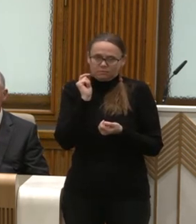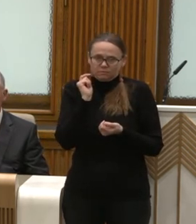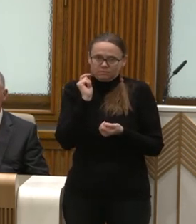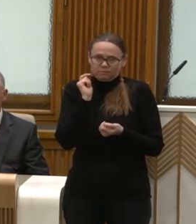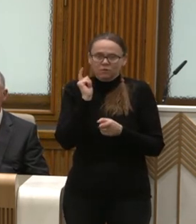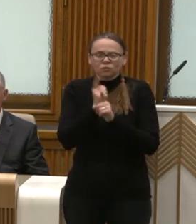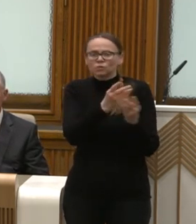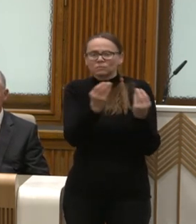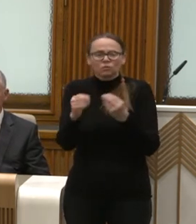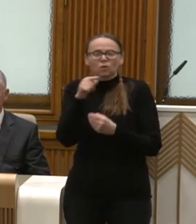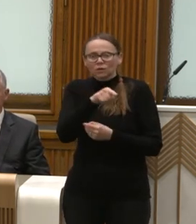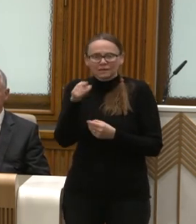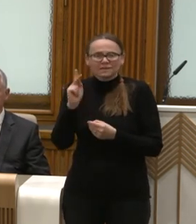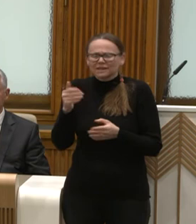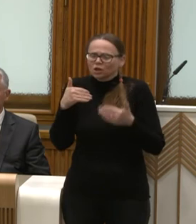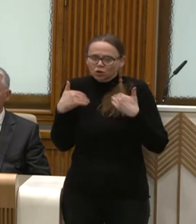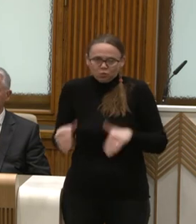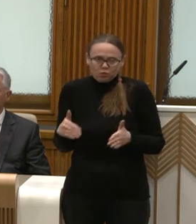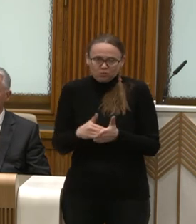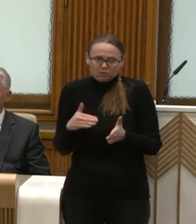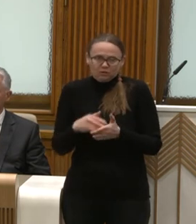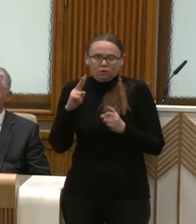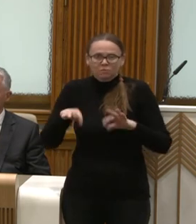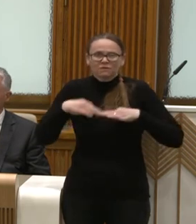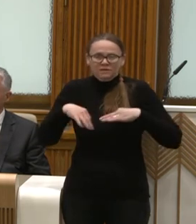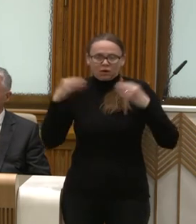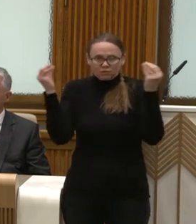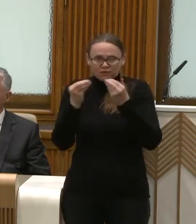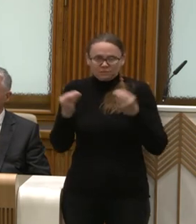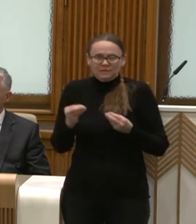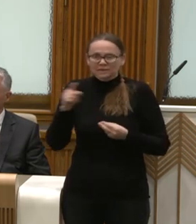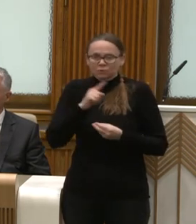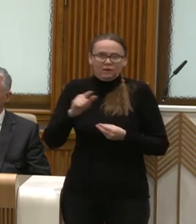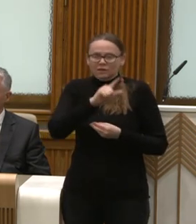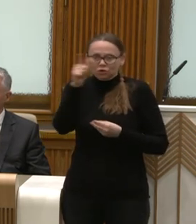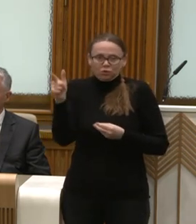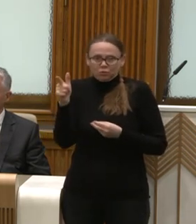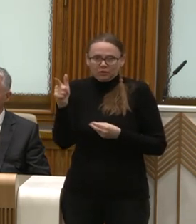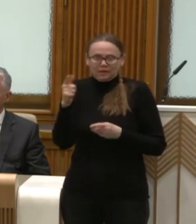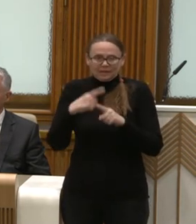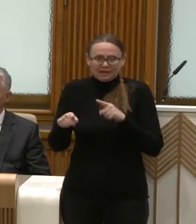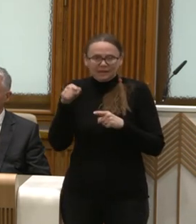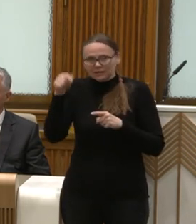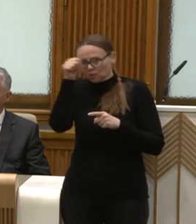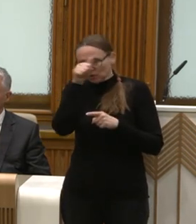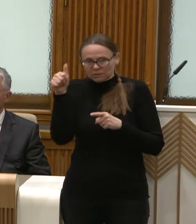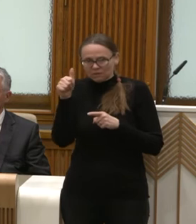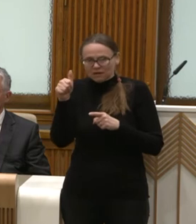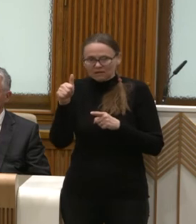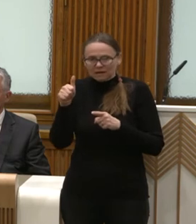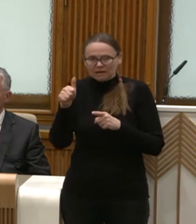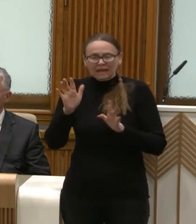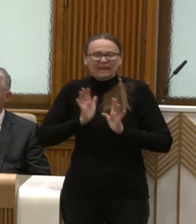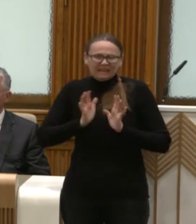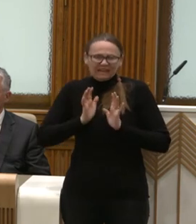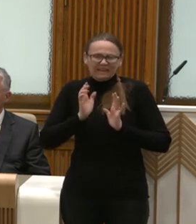tudi mnogo tistih, ki jih nujno potrebujemo v zdravstvenem sistemu in drugih delih tako imenovane kritične